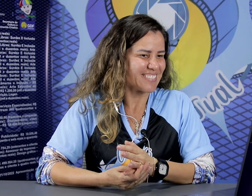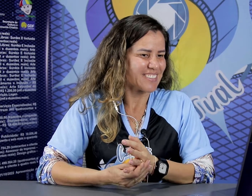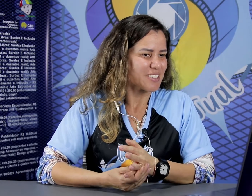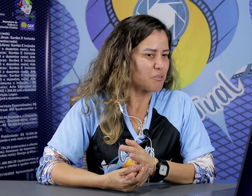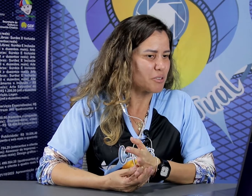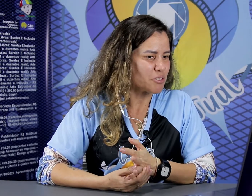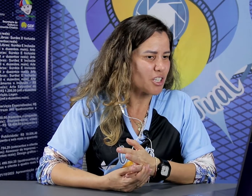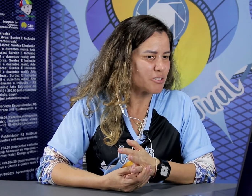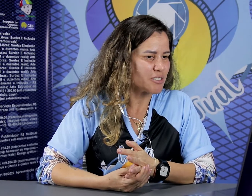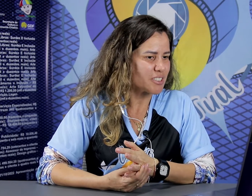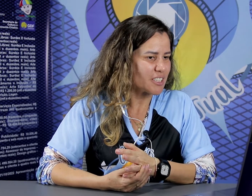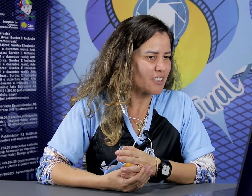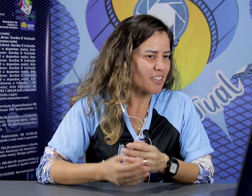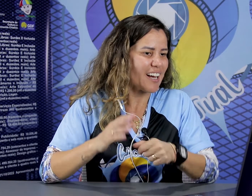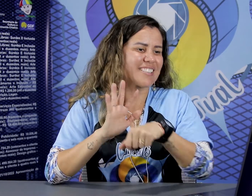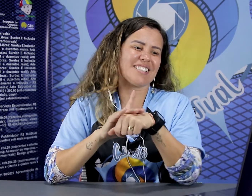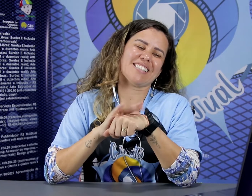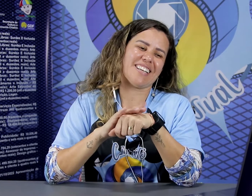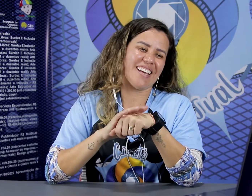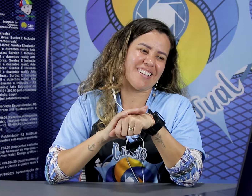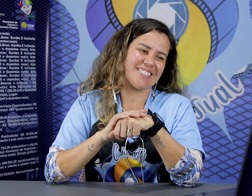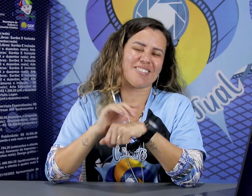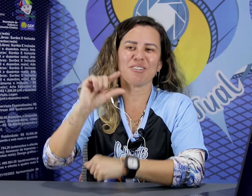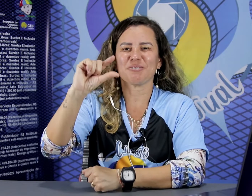Tô vendo uns tchauzinhos aqui, ó. Ah, sim, ó.